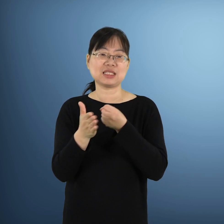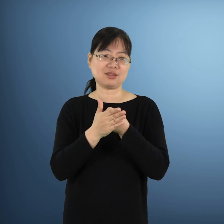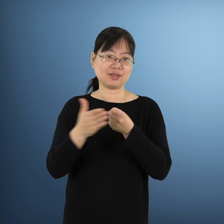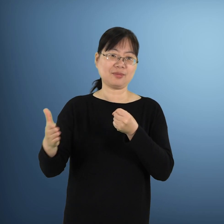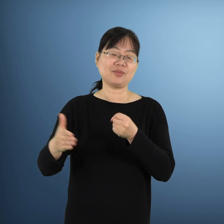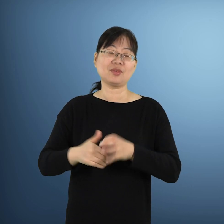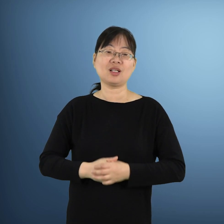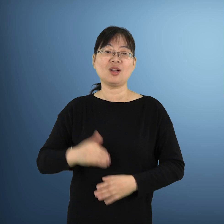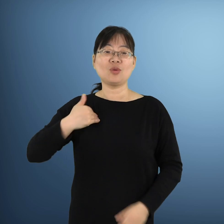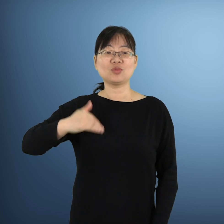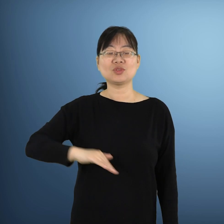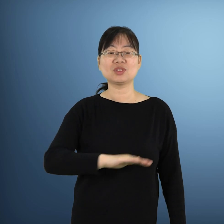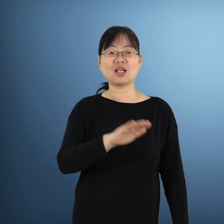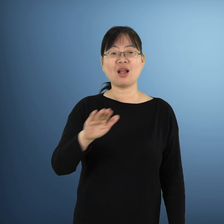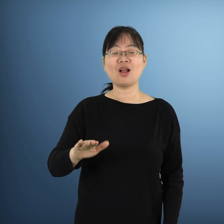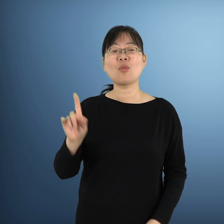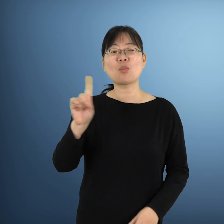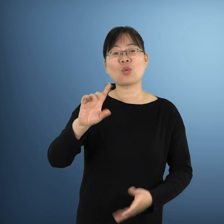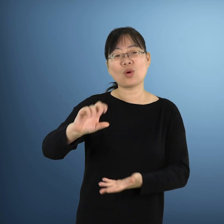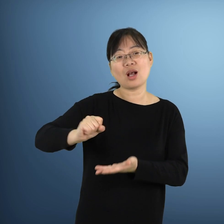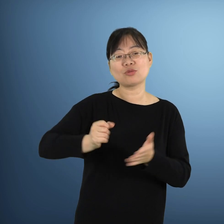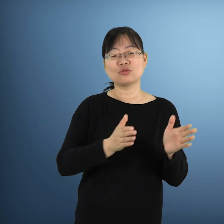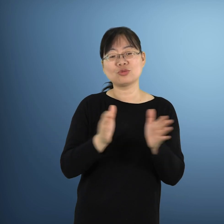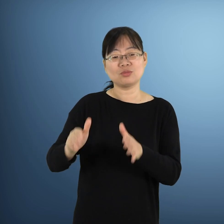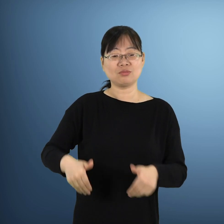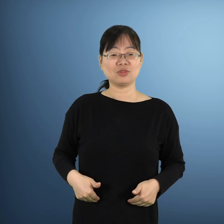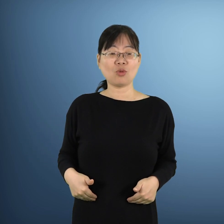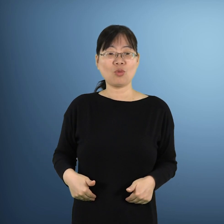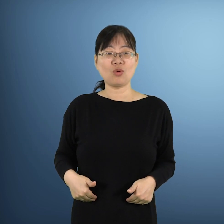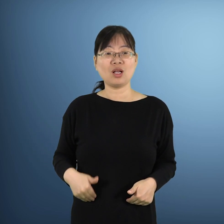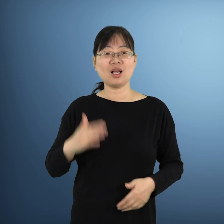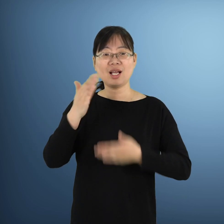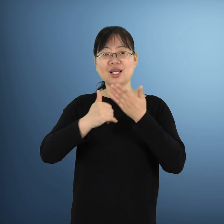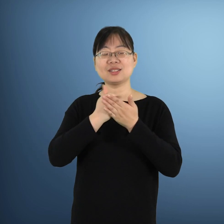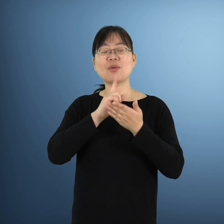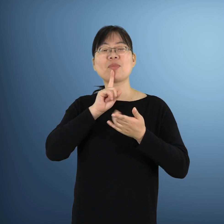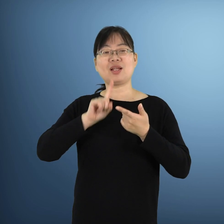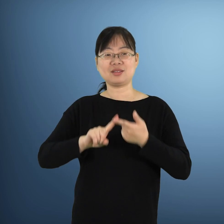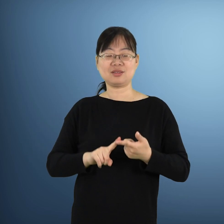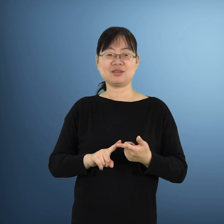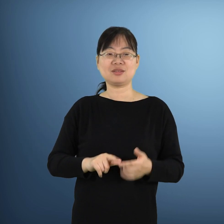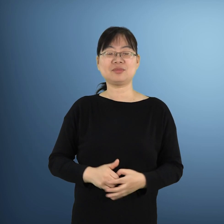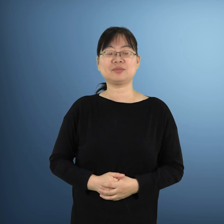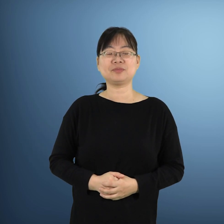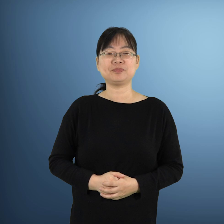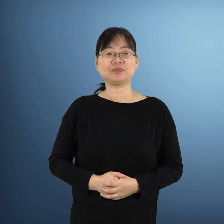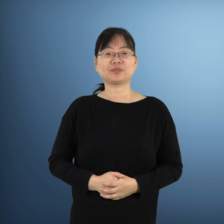진리니이다. 그러니까 우리가 뭘로 무장돼야 된다는 얘기예요? 하나님의 말씀.